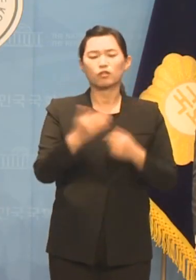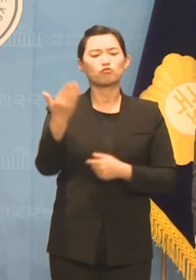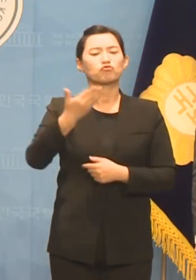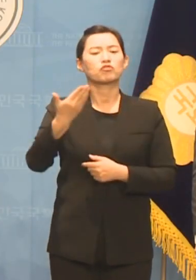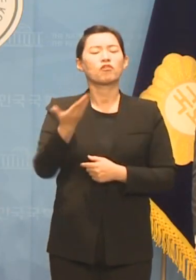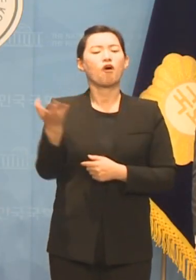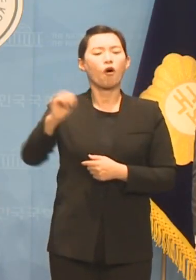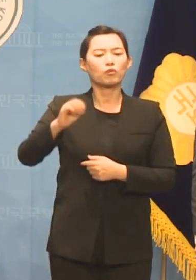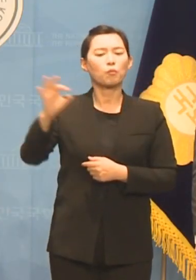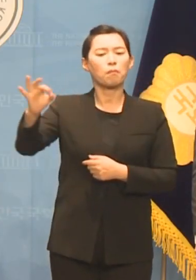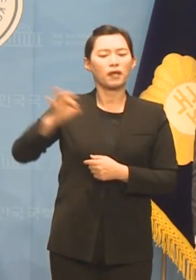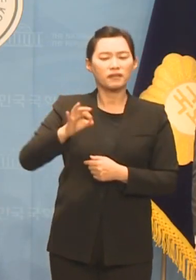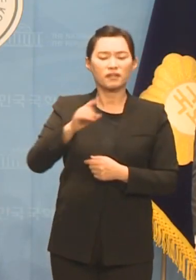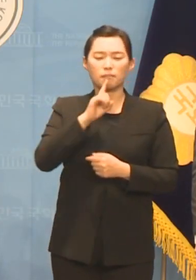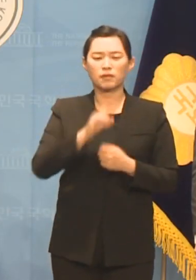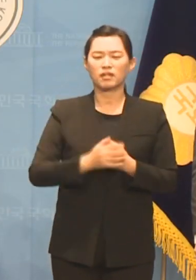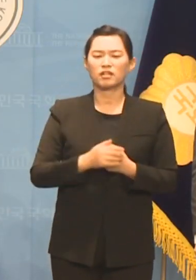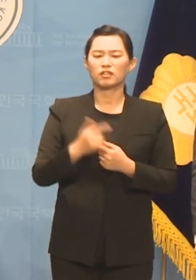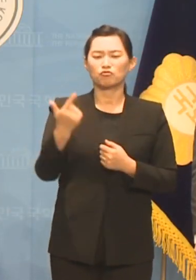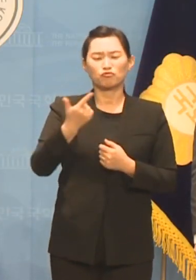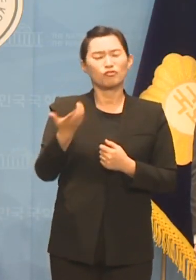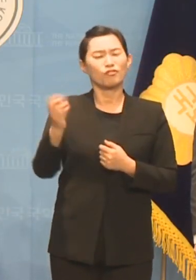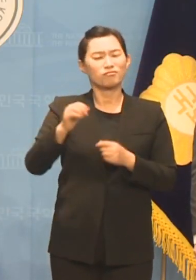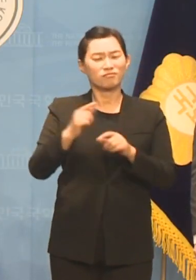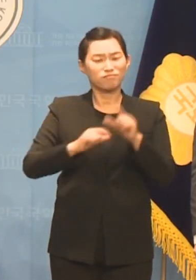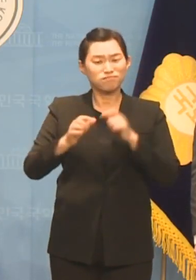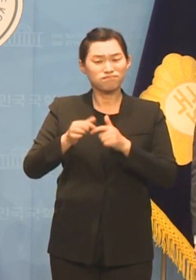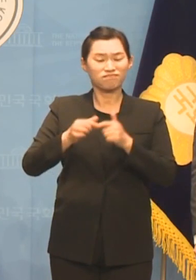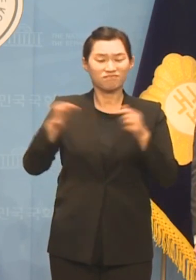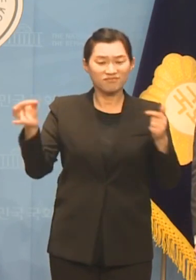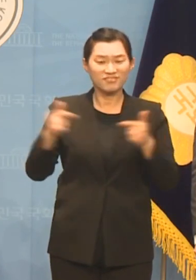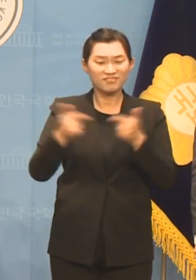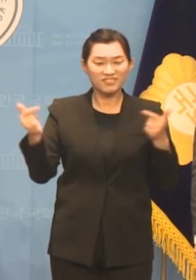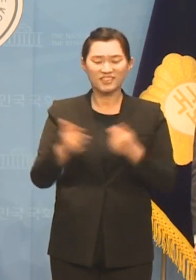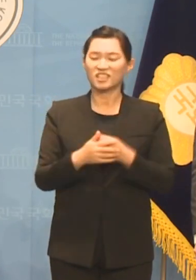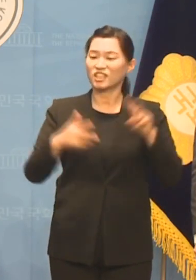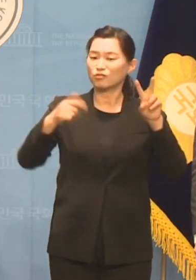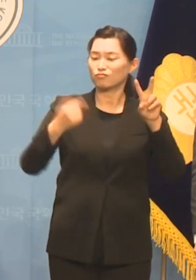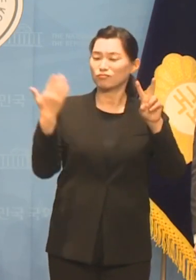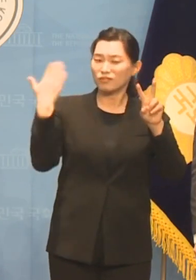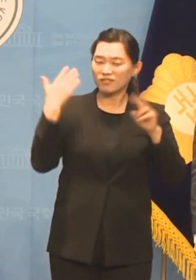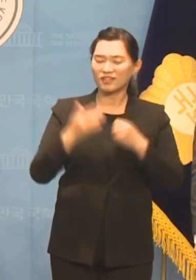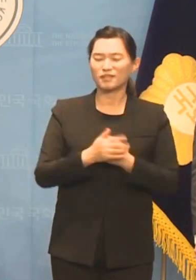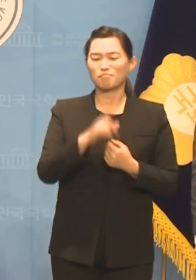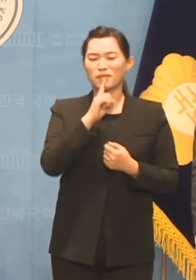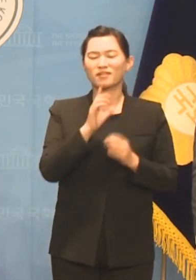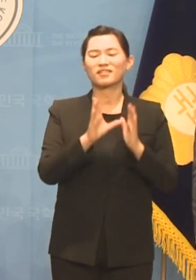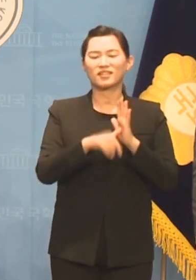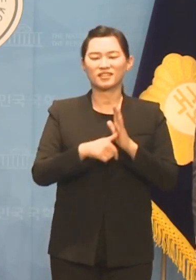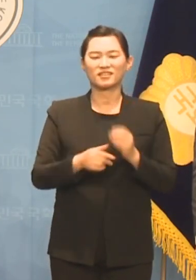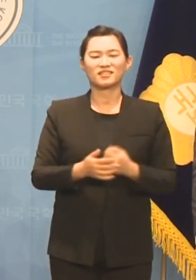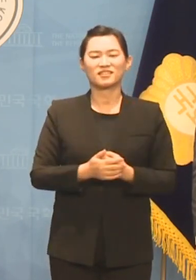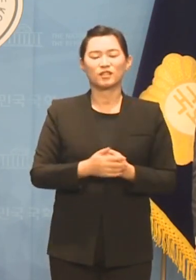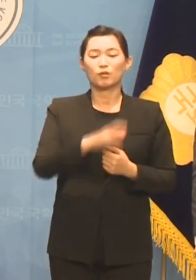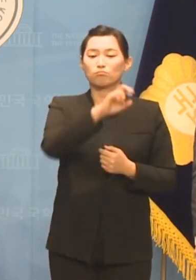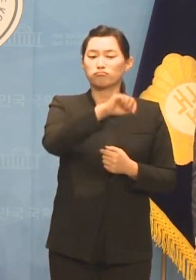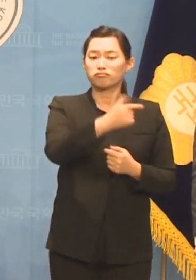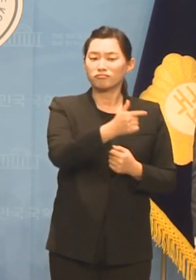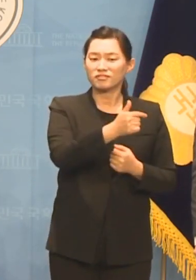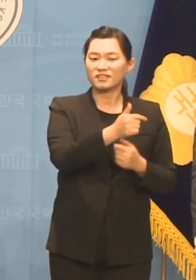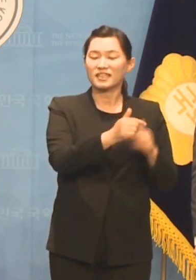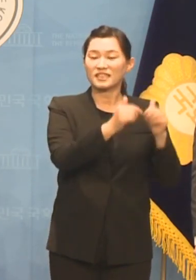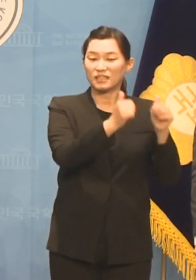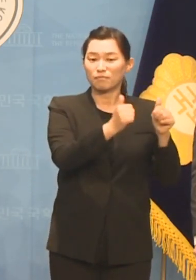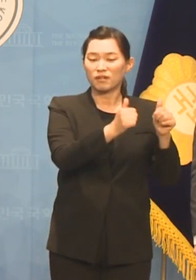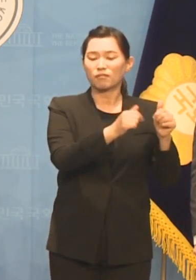받았다. 한 6천억 이제 늘었죠. 한 2주 전에 저희들이 이야기할 때 문영배